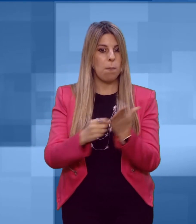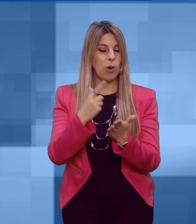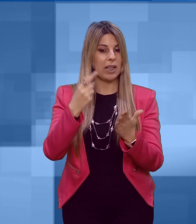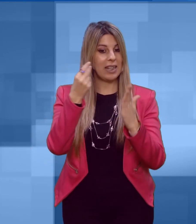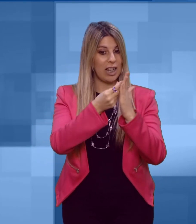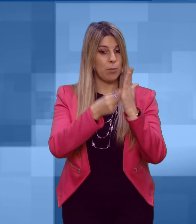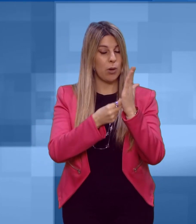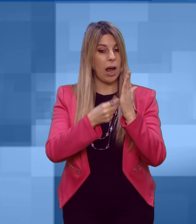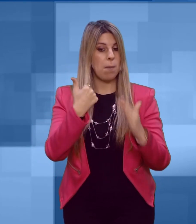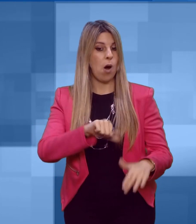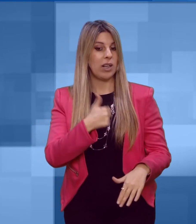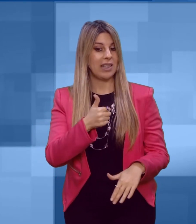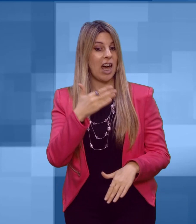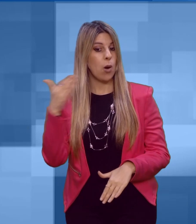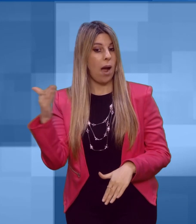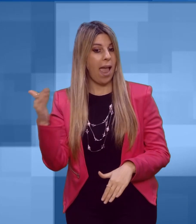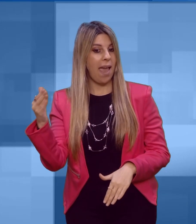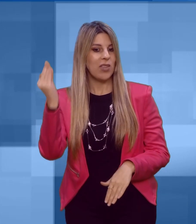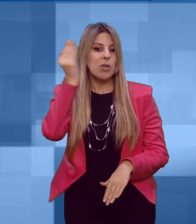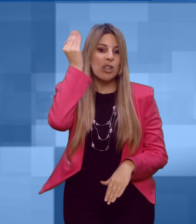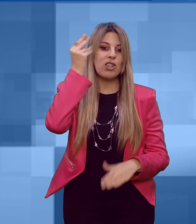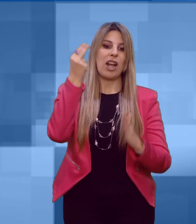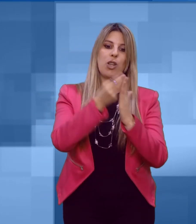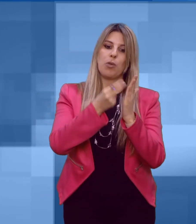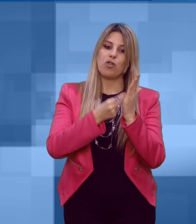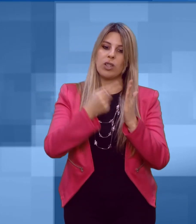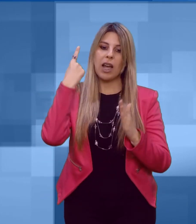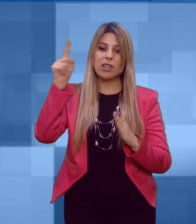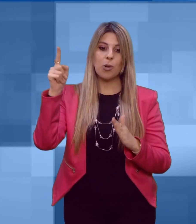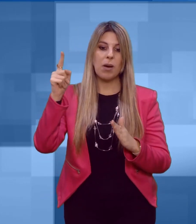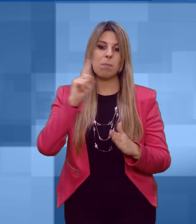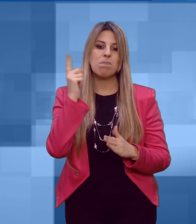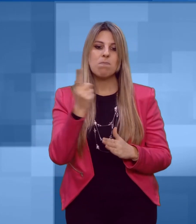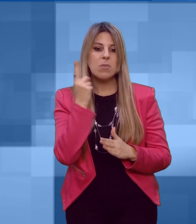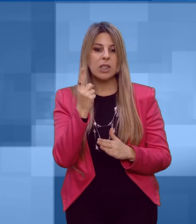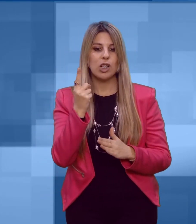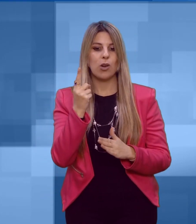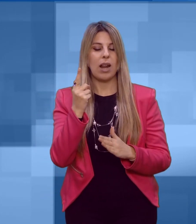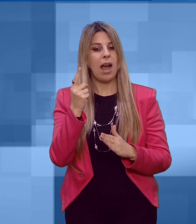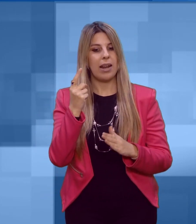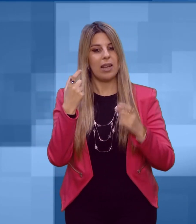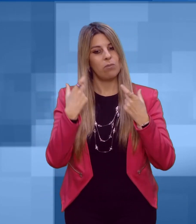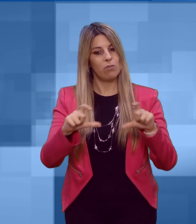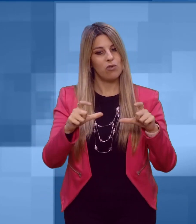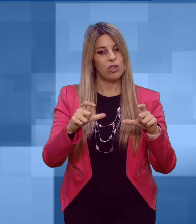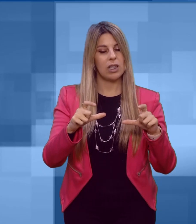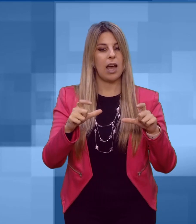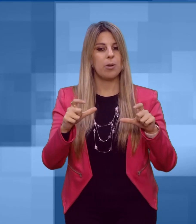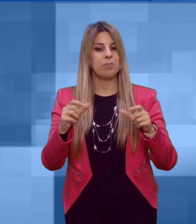tessuto urbanistico e sociale. Il parco sarà un grande polmone verde che costeggerà la periferia urbana dal fiume